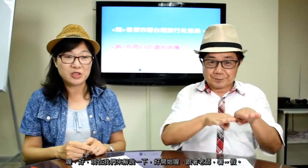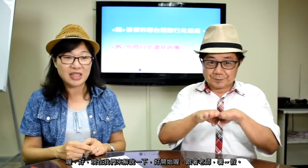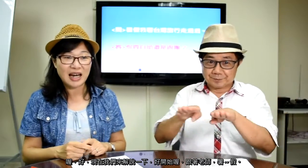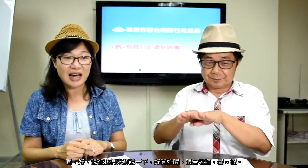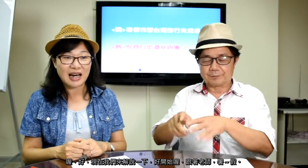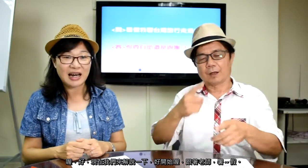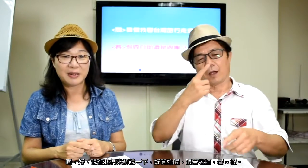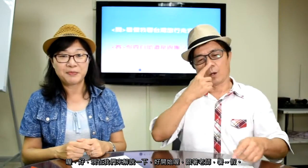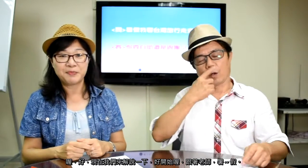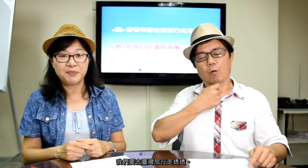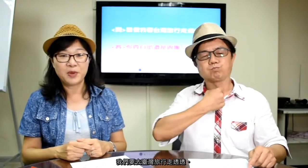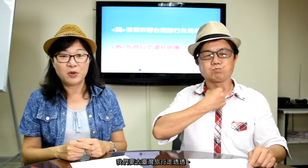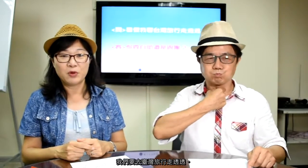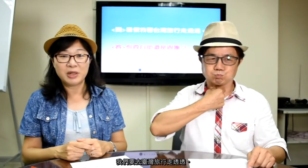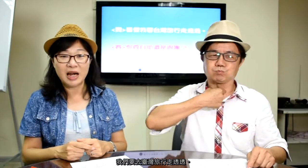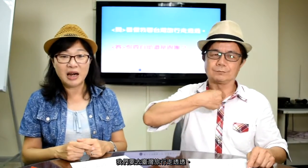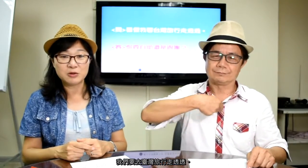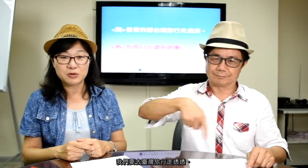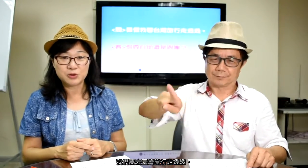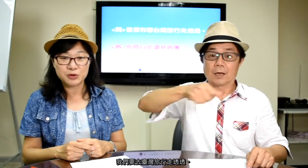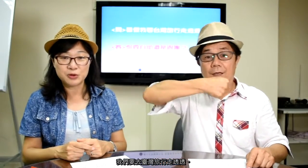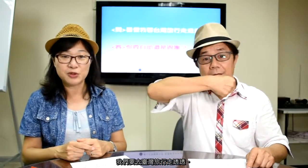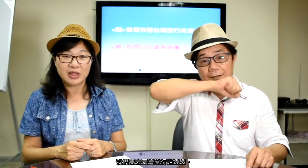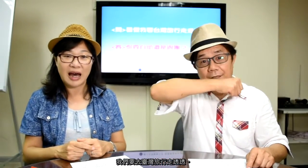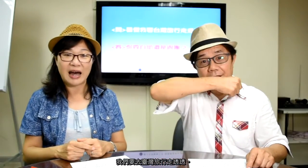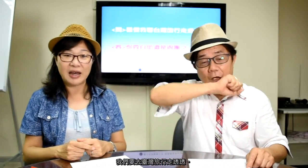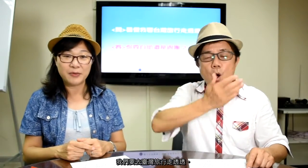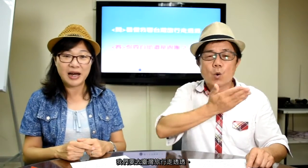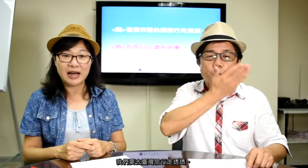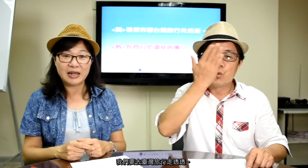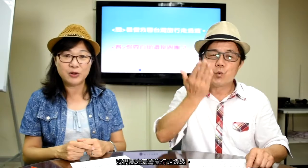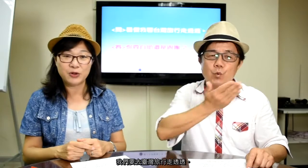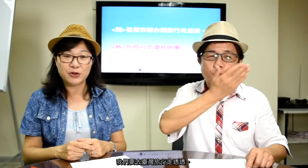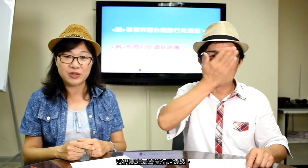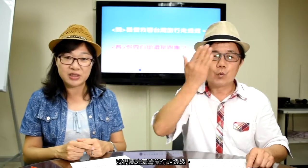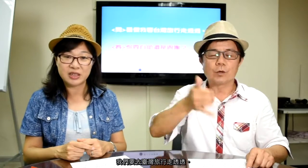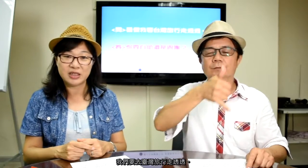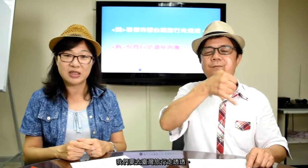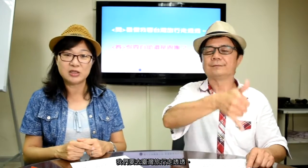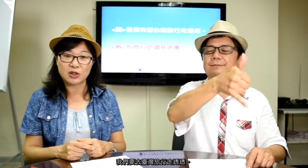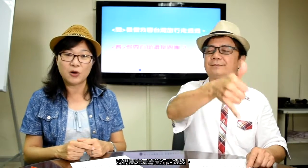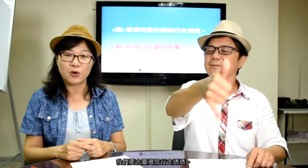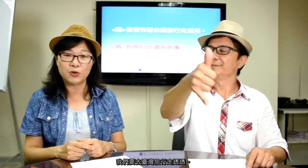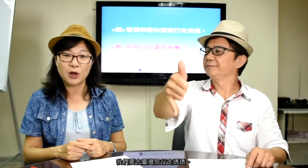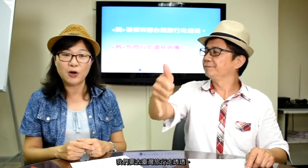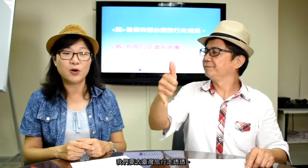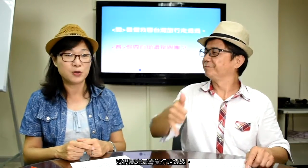假。我们要去台湾旅行，走透